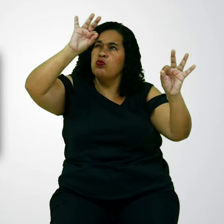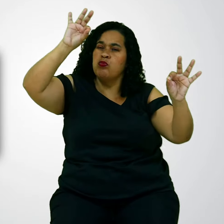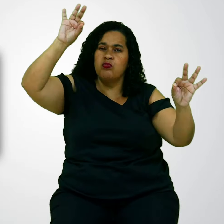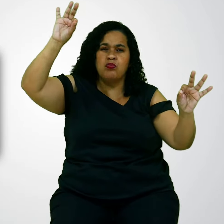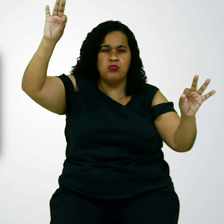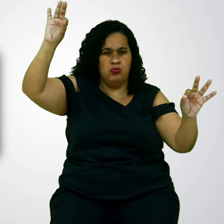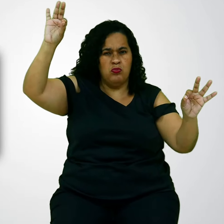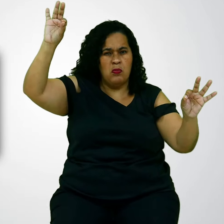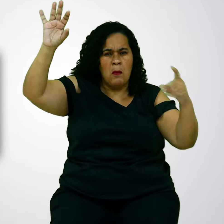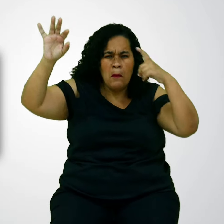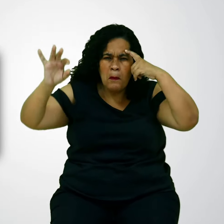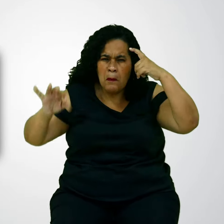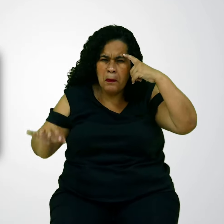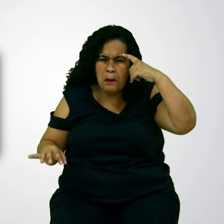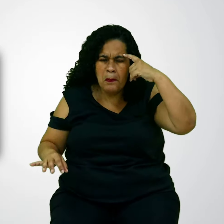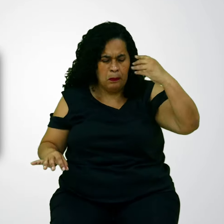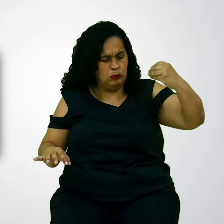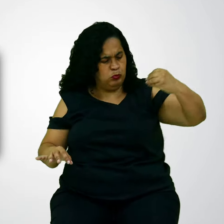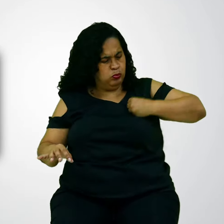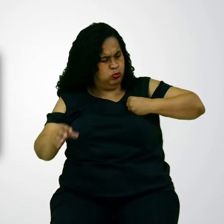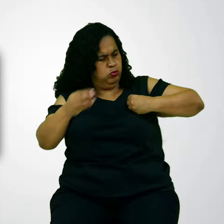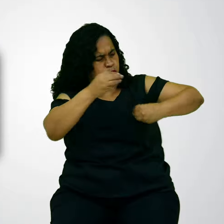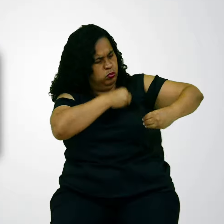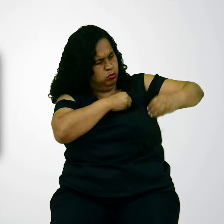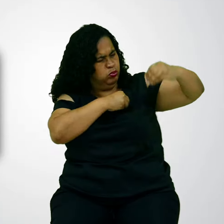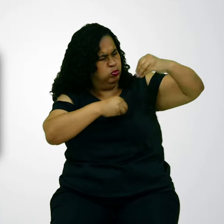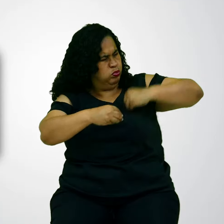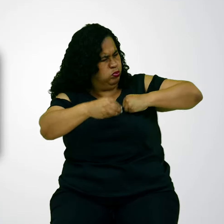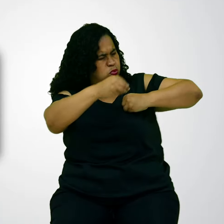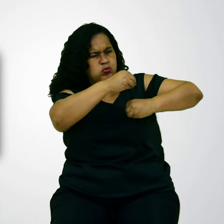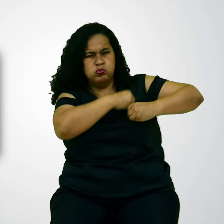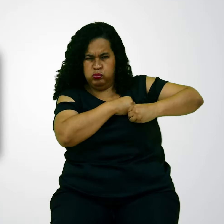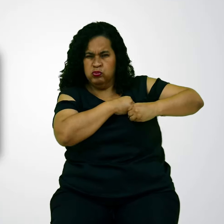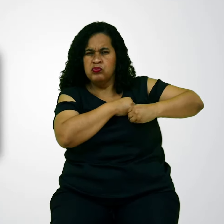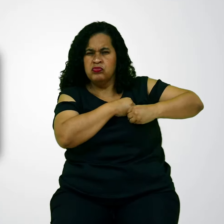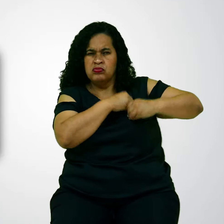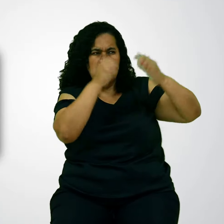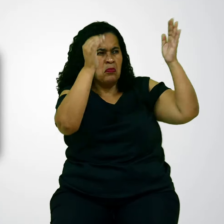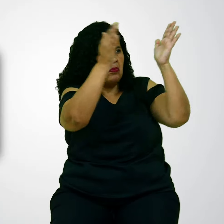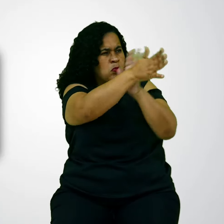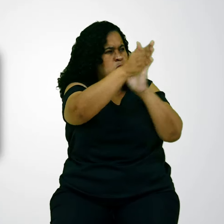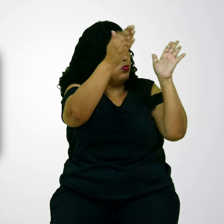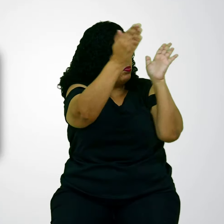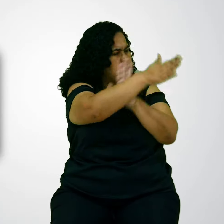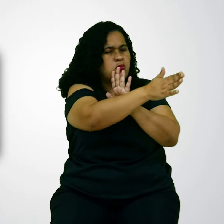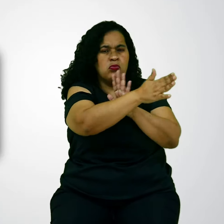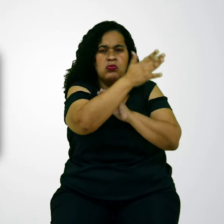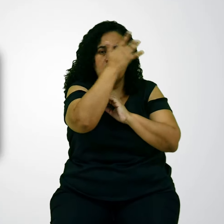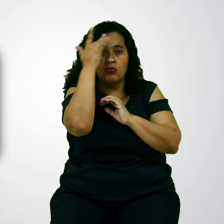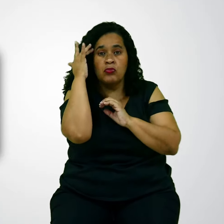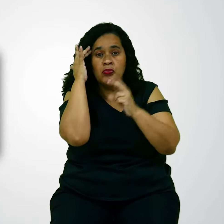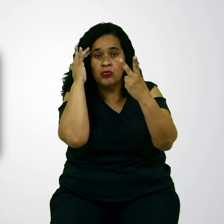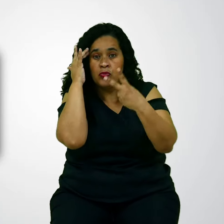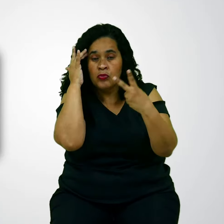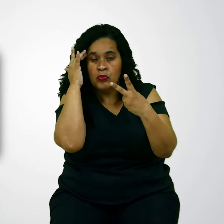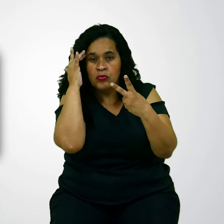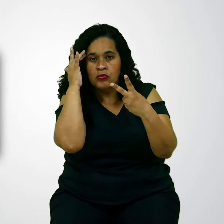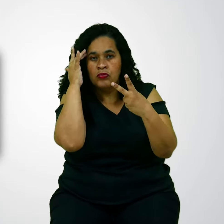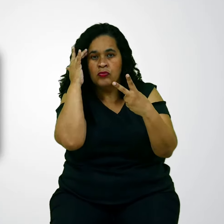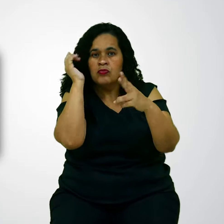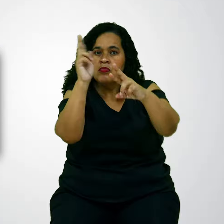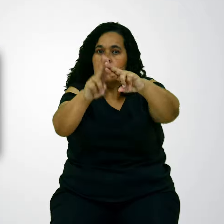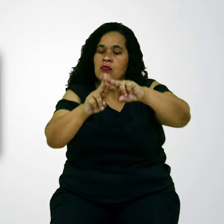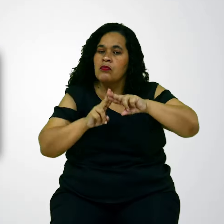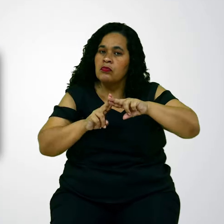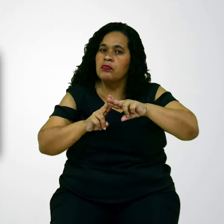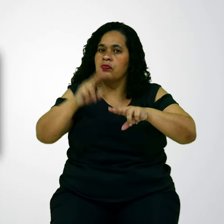do Éden aquele dia. Naquele dia você fugiu do Éden. Eu fugi do Éden naquele dia. Por isso que a história do